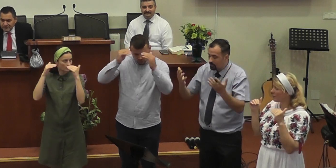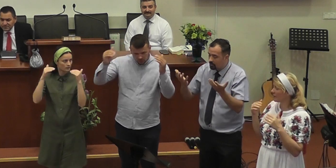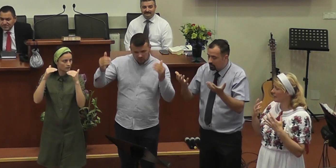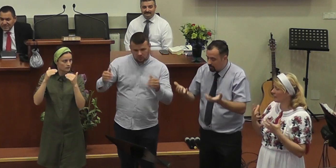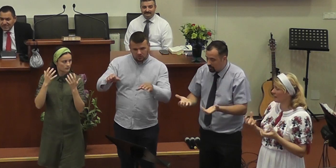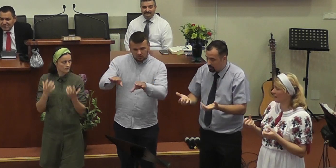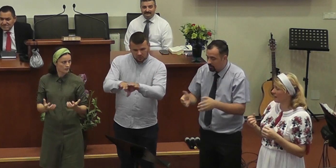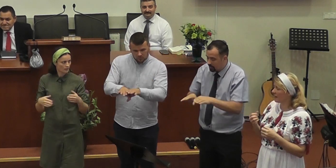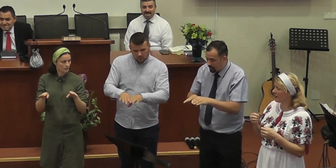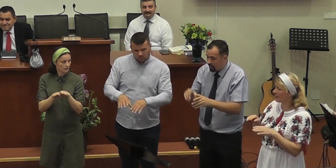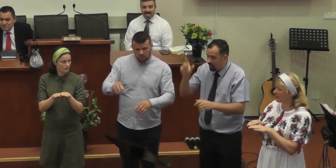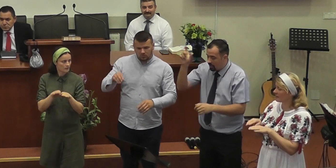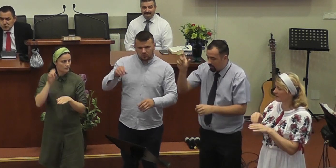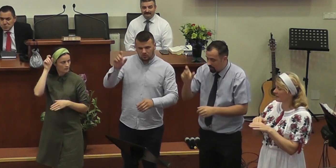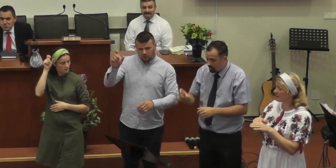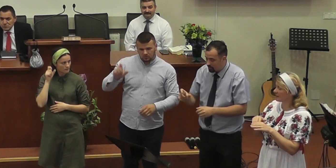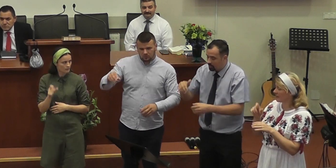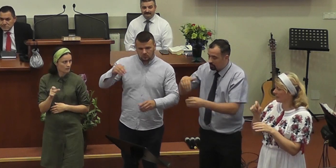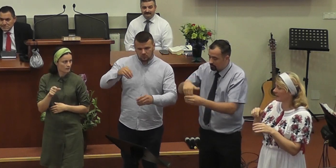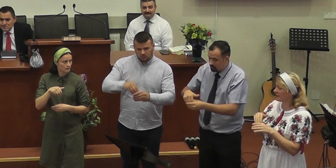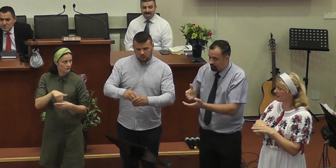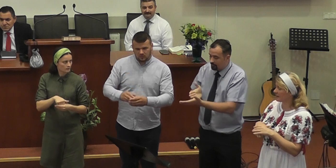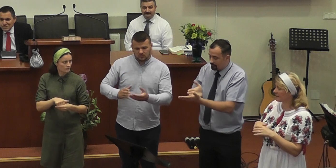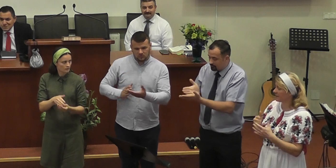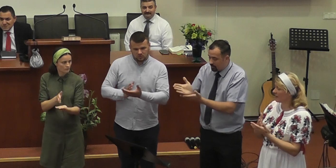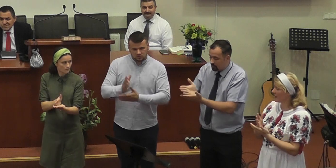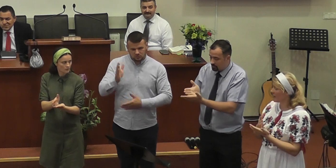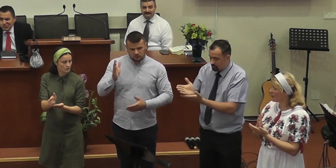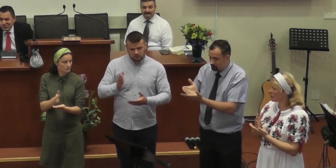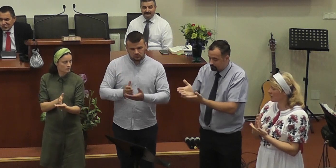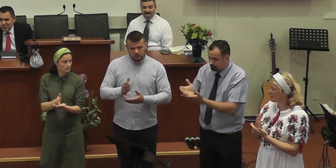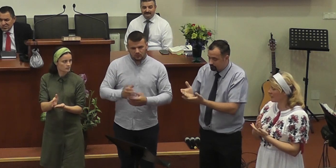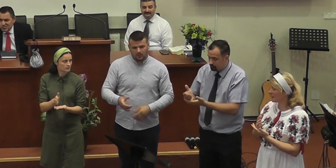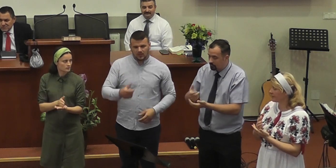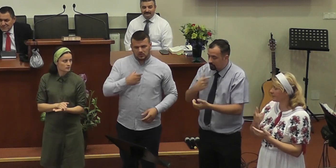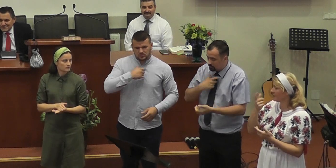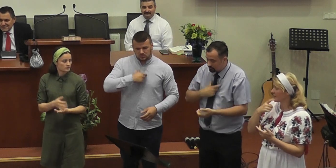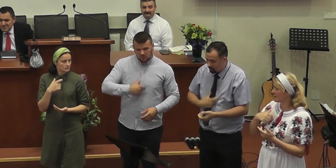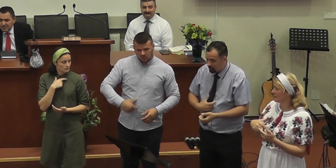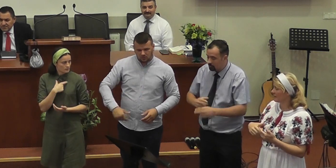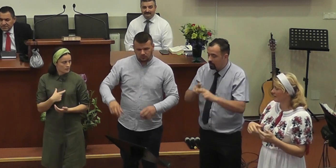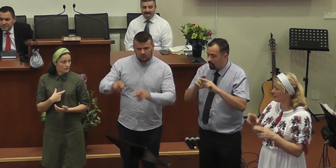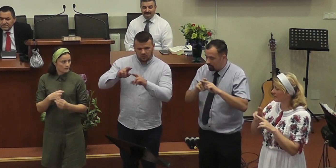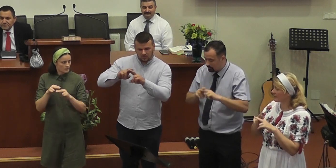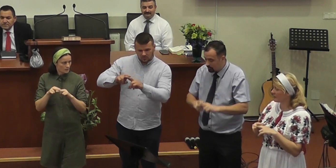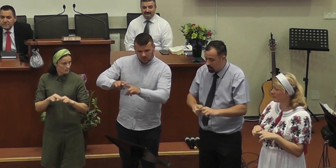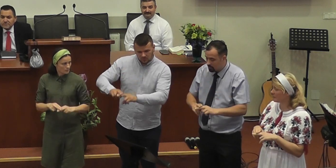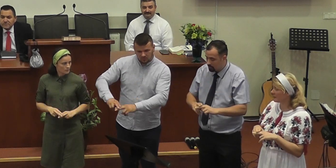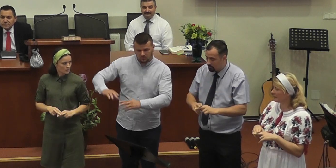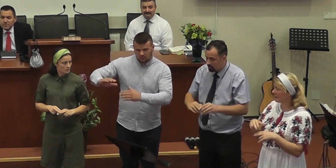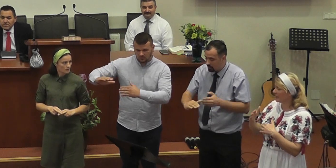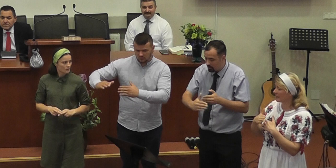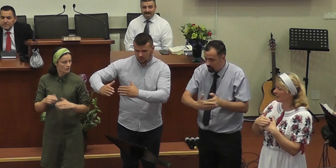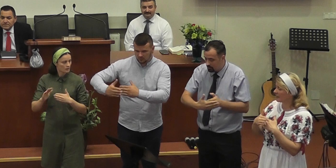să-lăi din ceruri, ca jel înveț, să